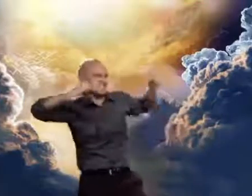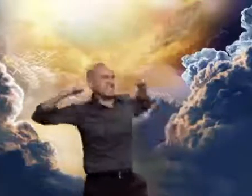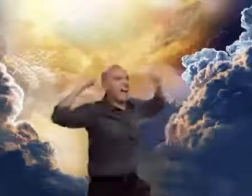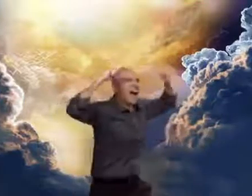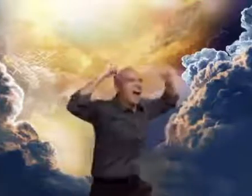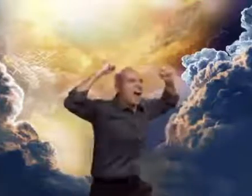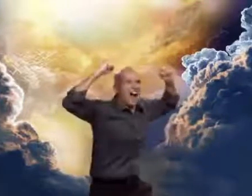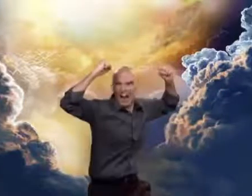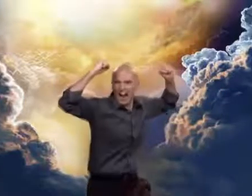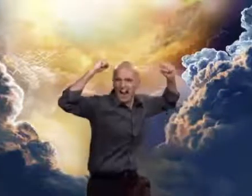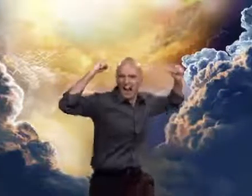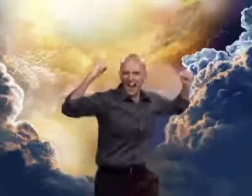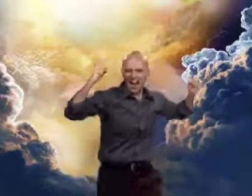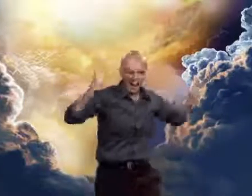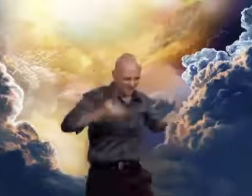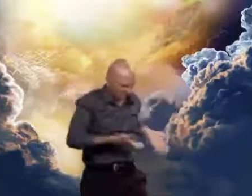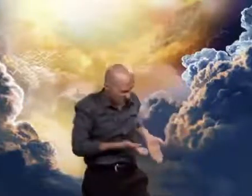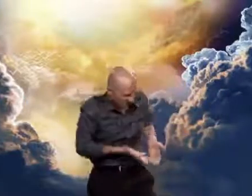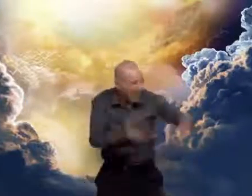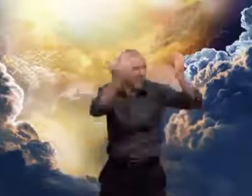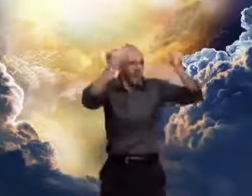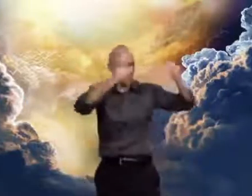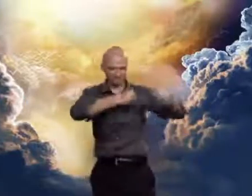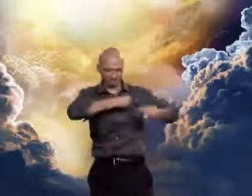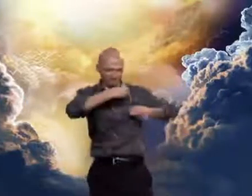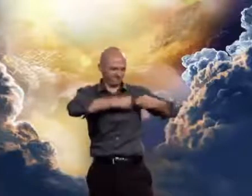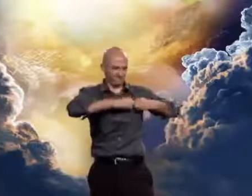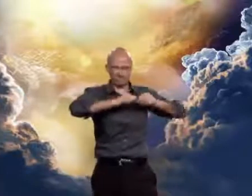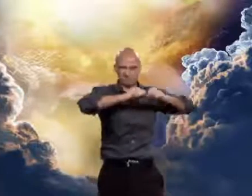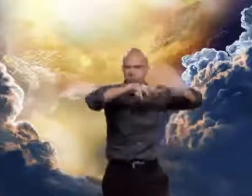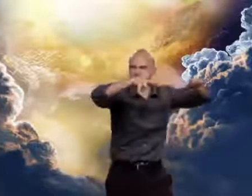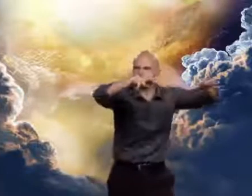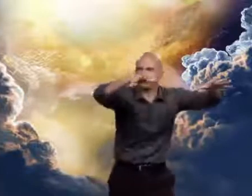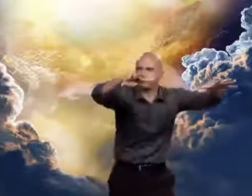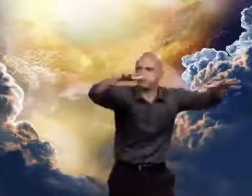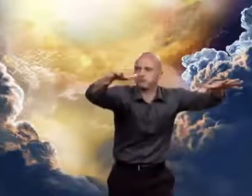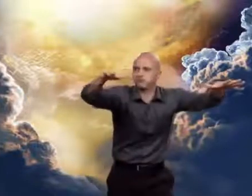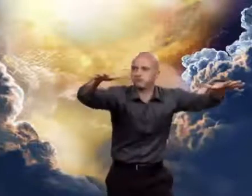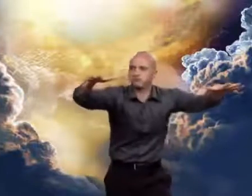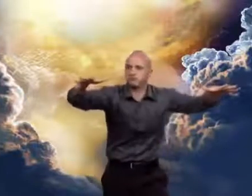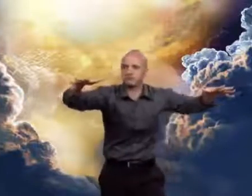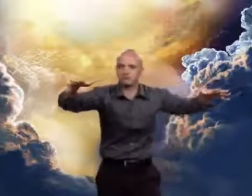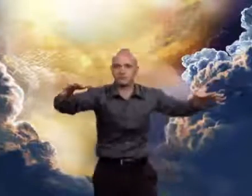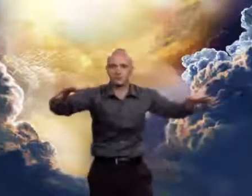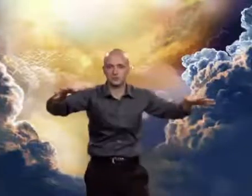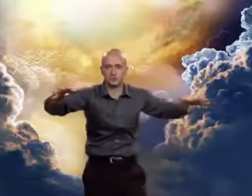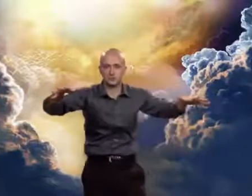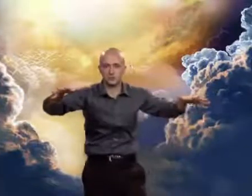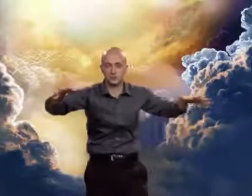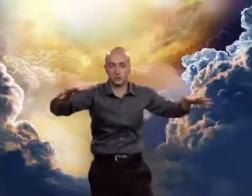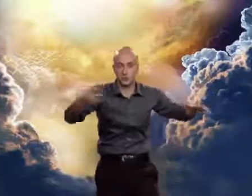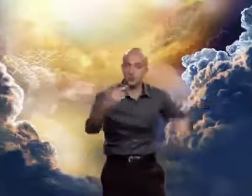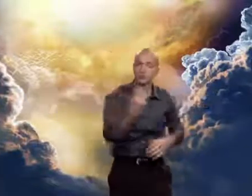vocês, procurem um médium ou alguém que consulte os espíritos e murmure encantamentos, pois todos recorrem a